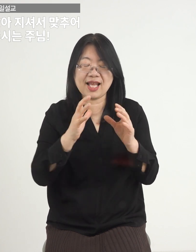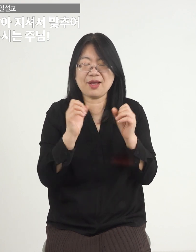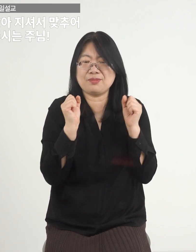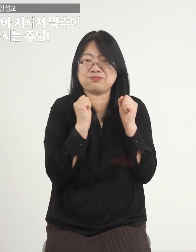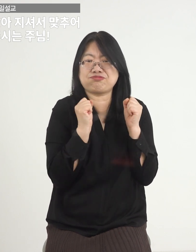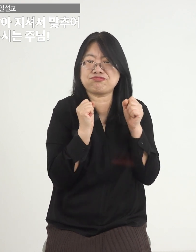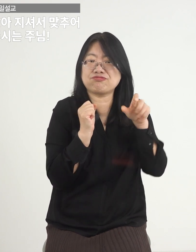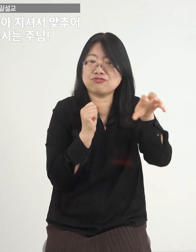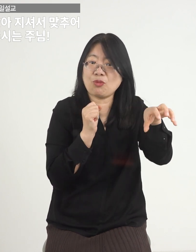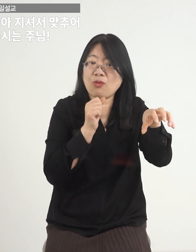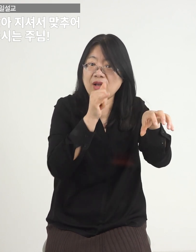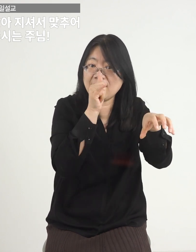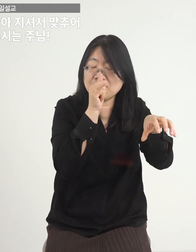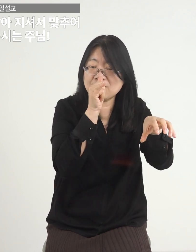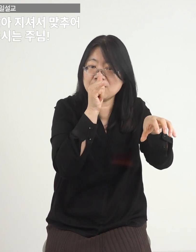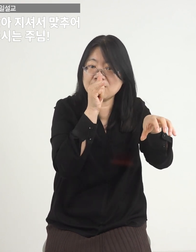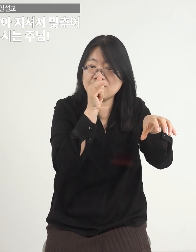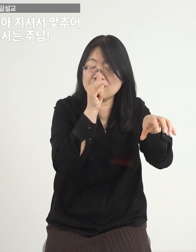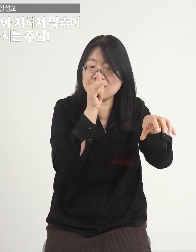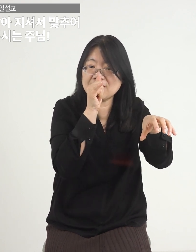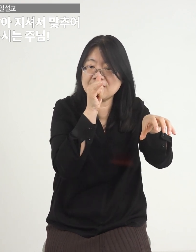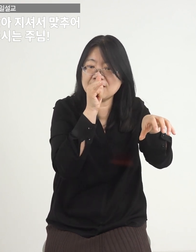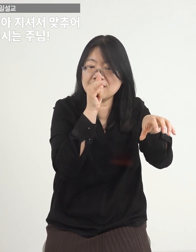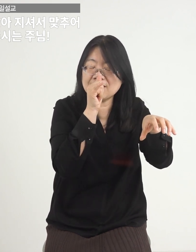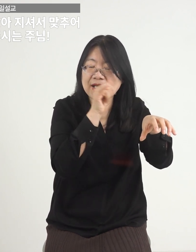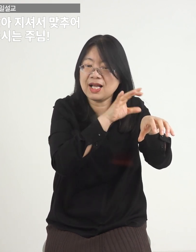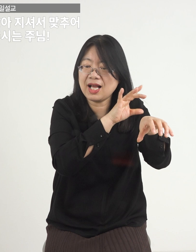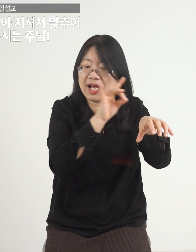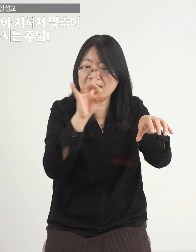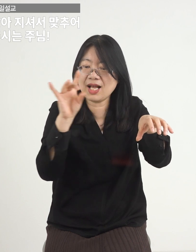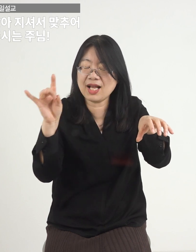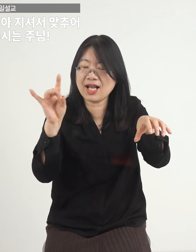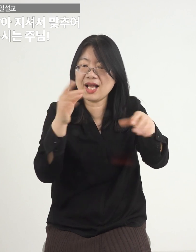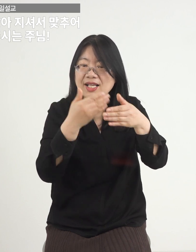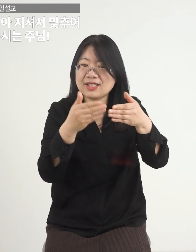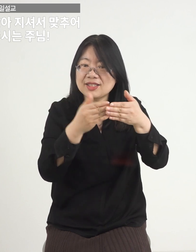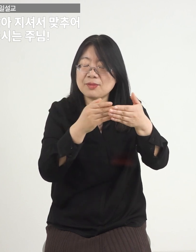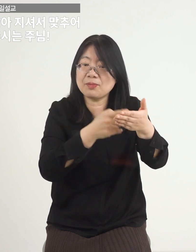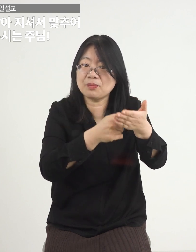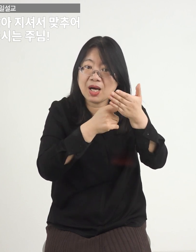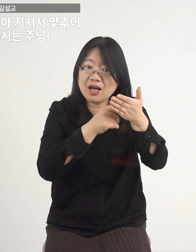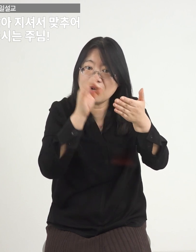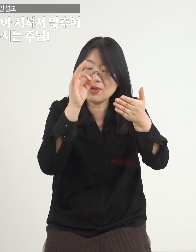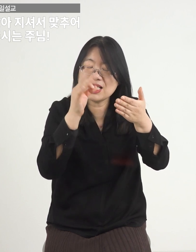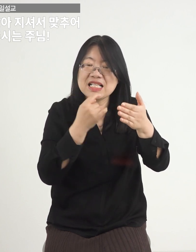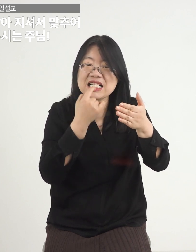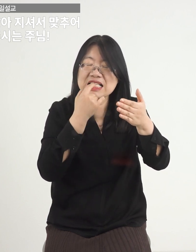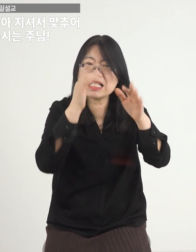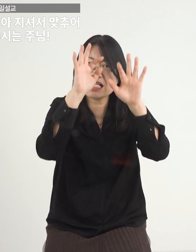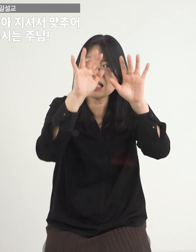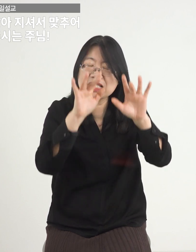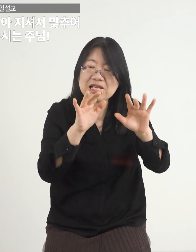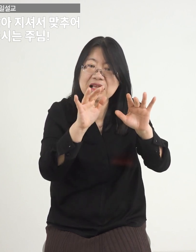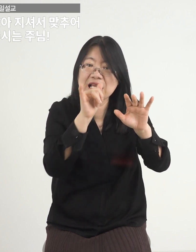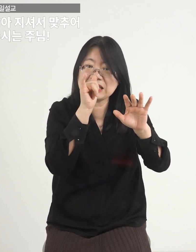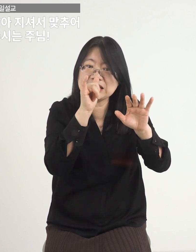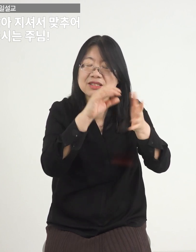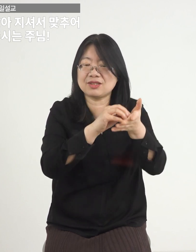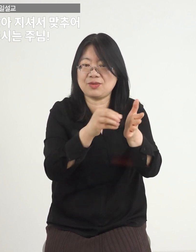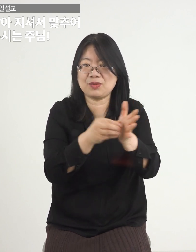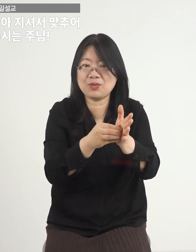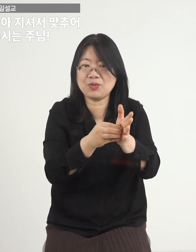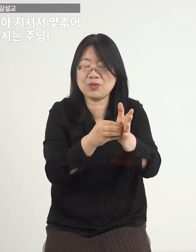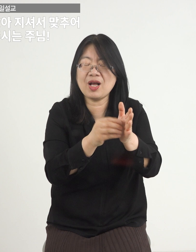끝에 놓여져 있는 그 가끔 가다가 그 그림에 보면 이렇게 백설을 머리에 이고 있을